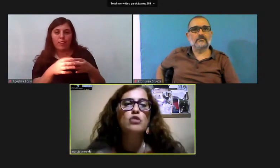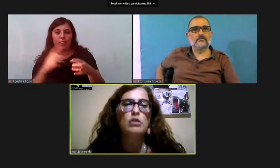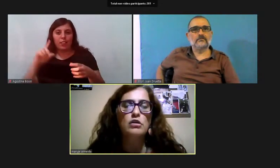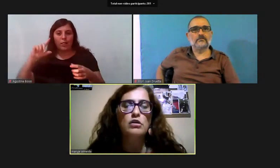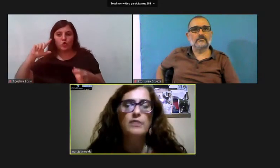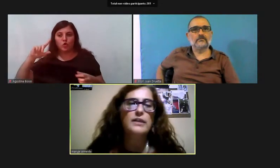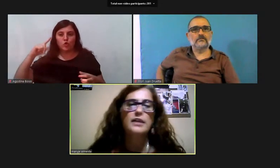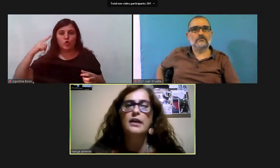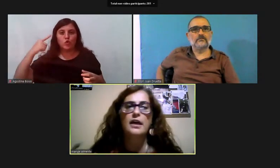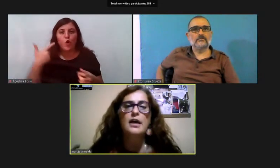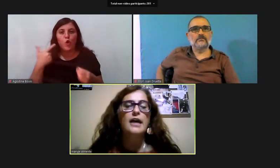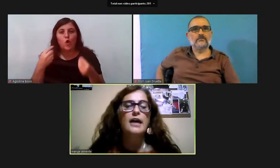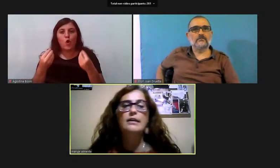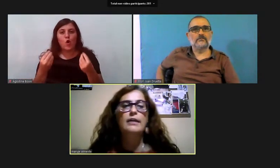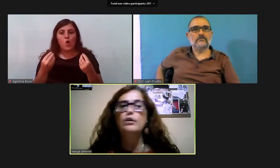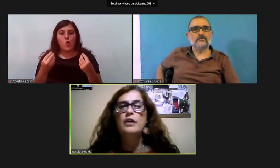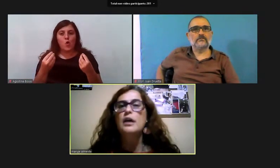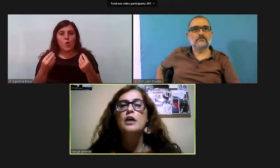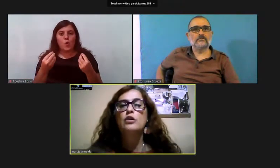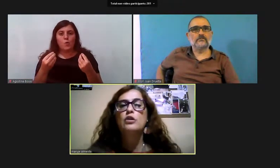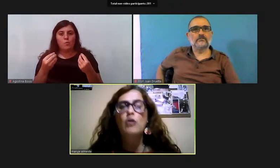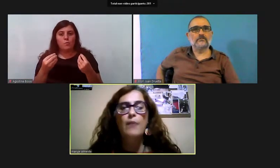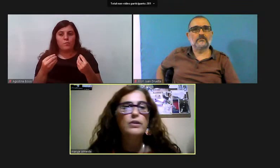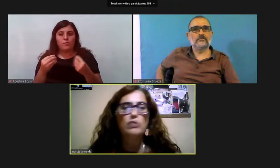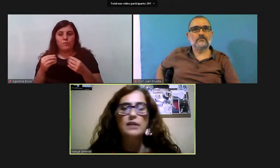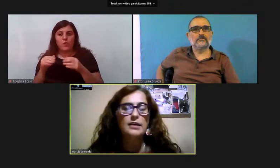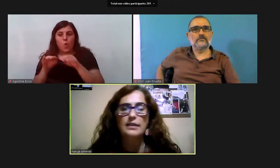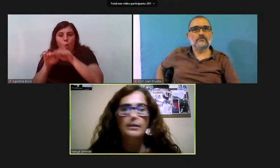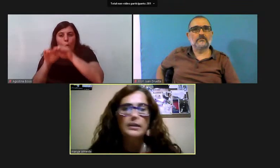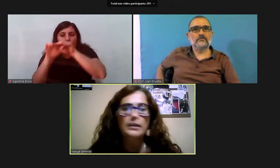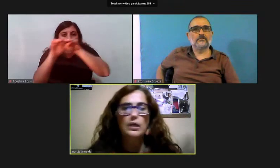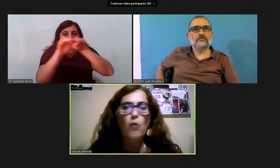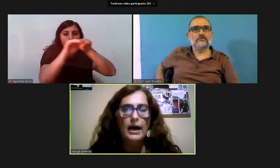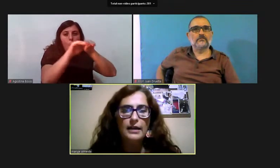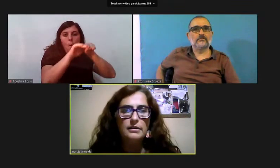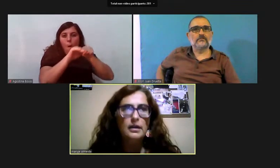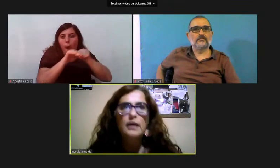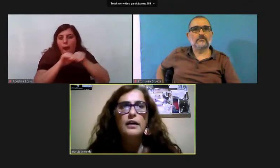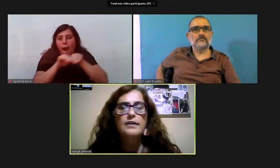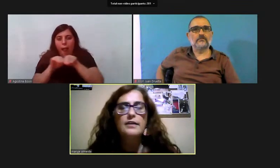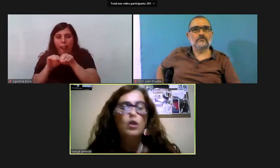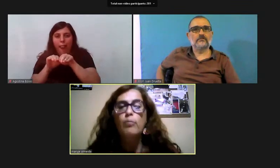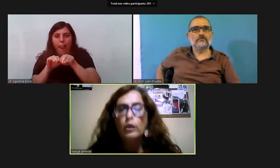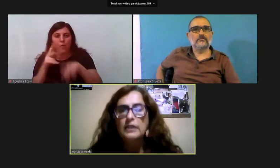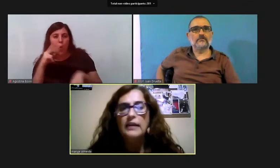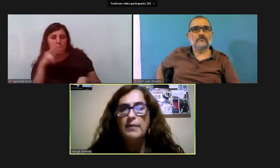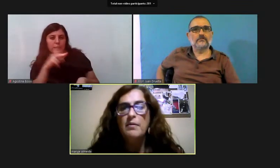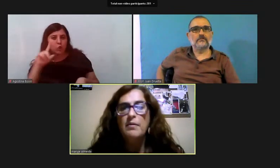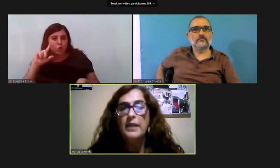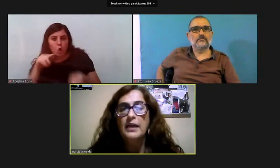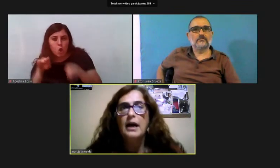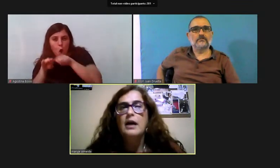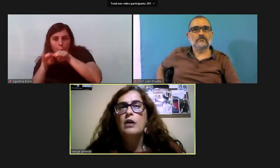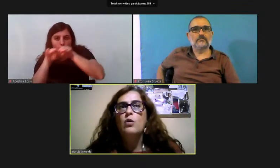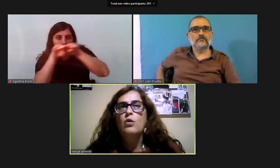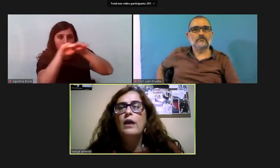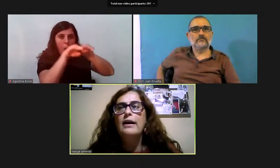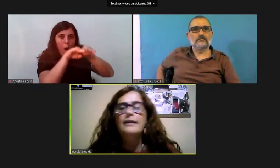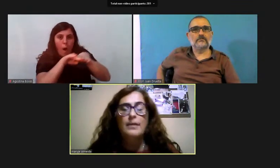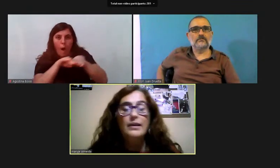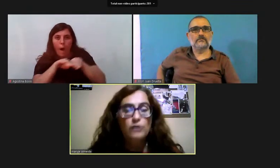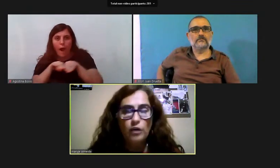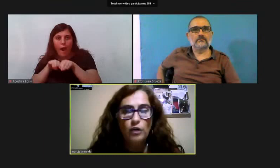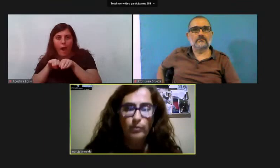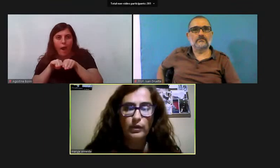los sordos, y pareciera que está hablando de todas personas exactamente iguales, que se comportan de la misma manera, lo cual